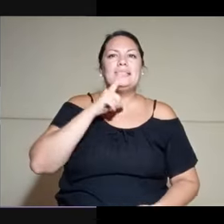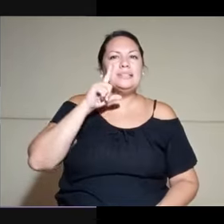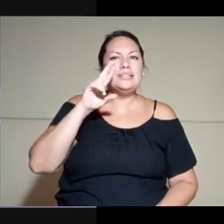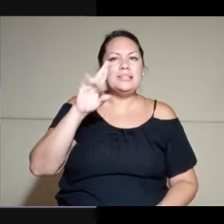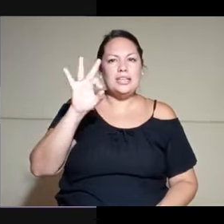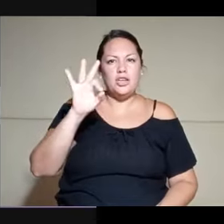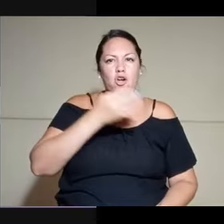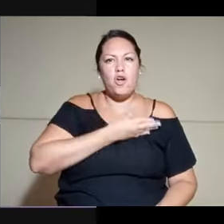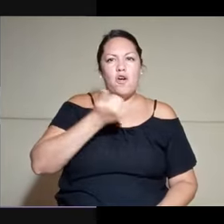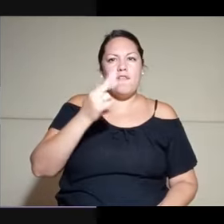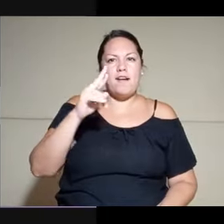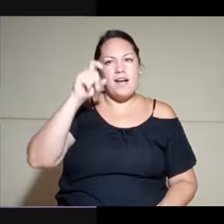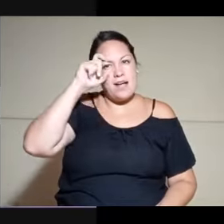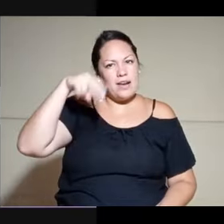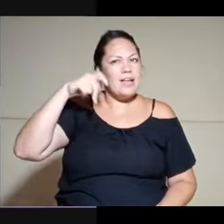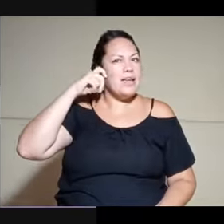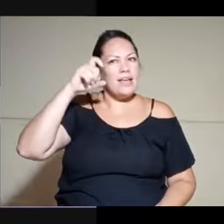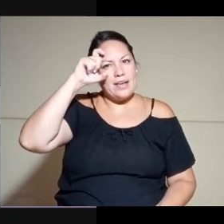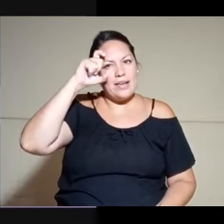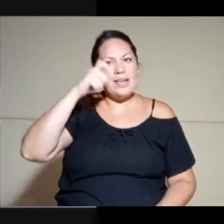Músculos ayuda a la deglución, la glándula